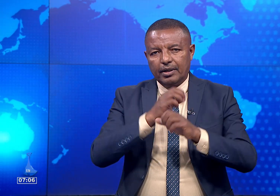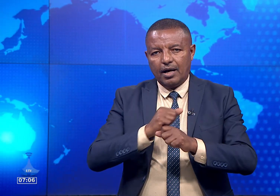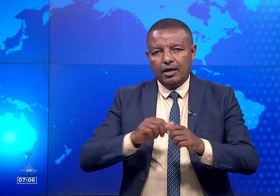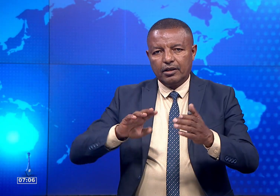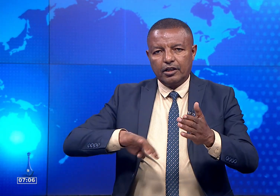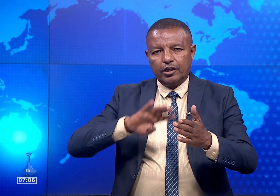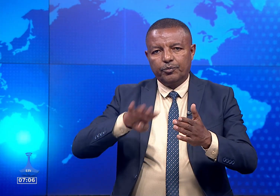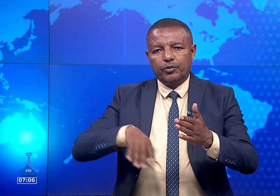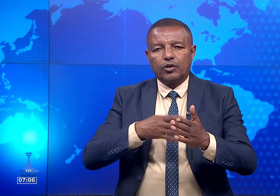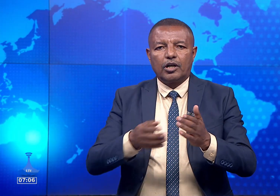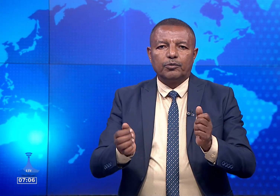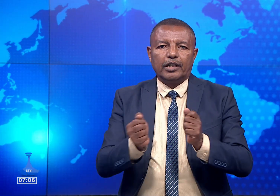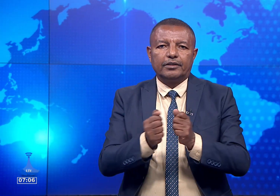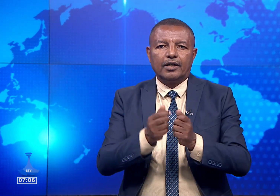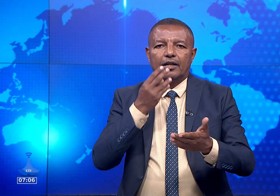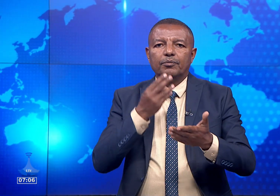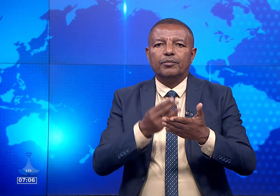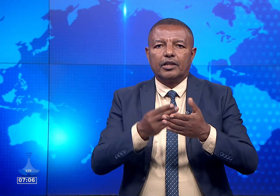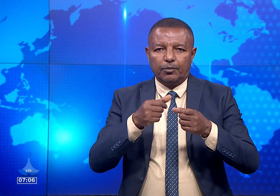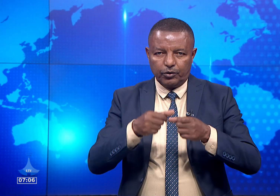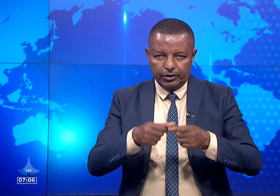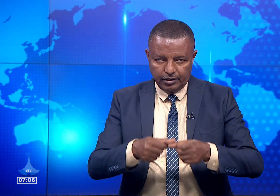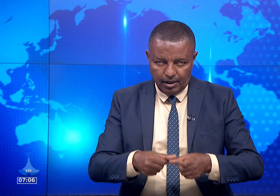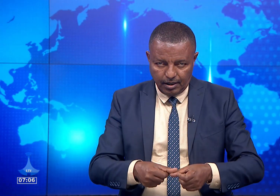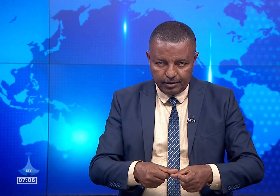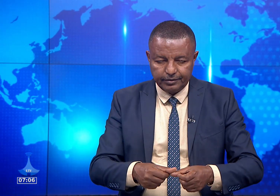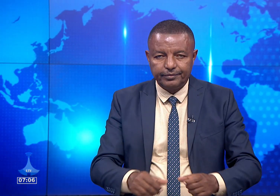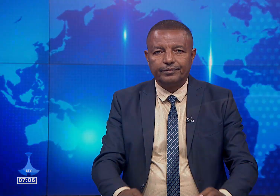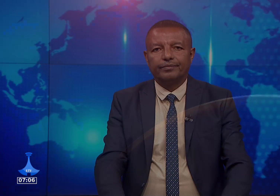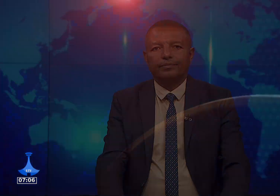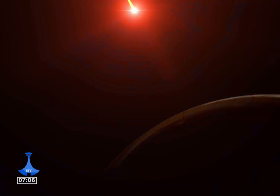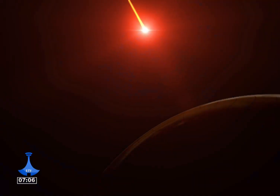ዜናው አበቃ። ከቀሪ ፕሮግራሞቻችን ጋር መልካም ቆይታ።